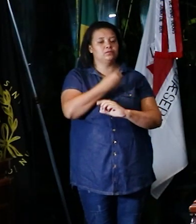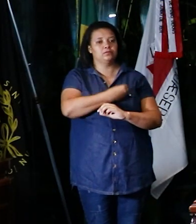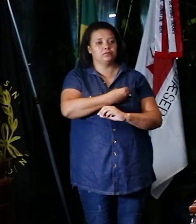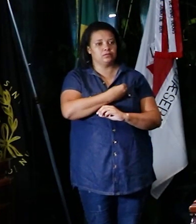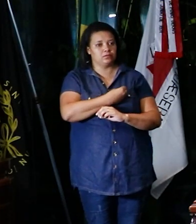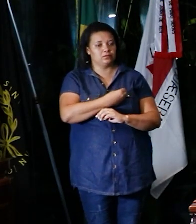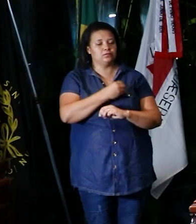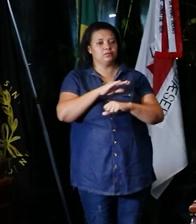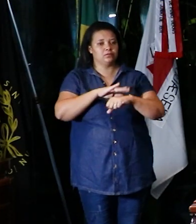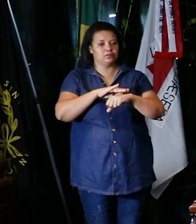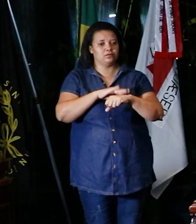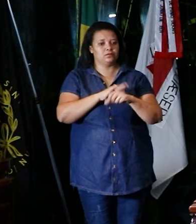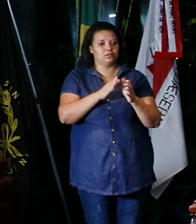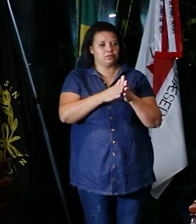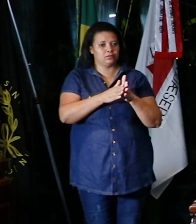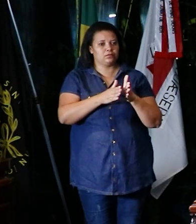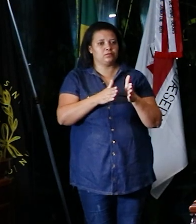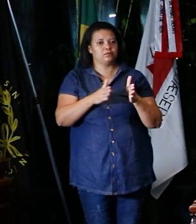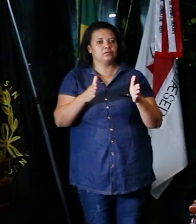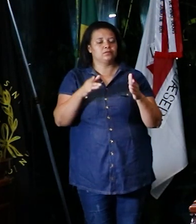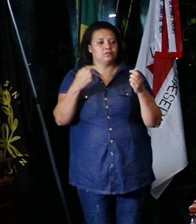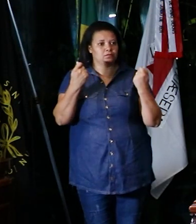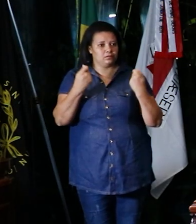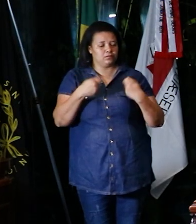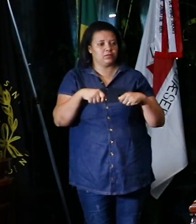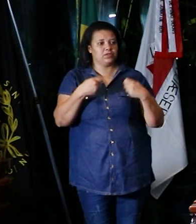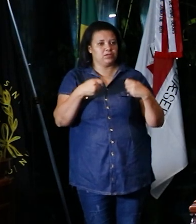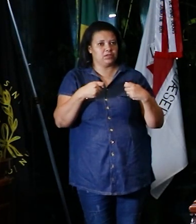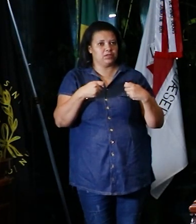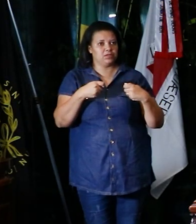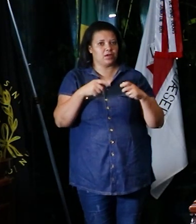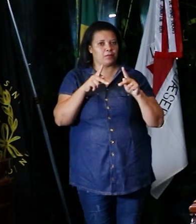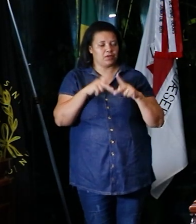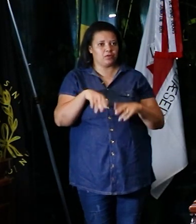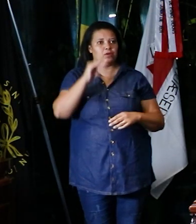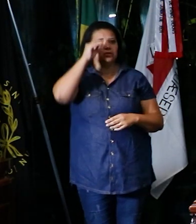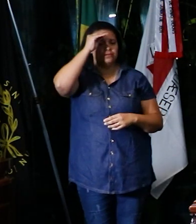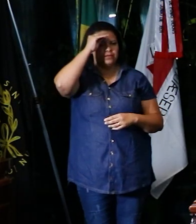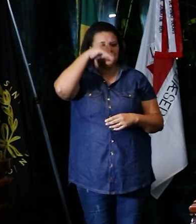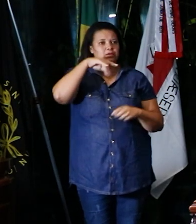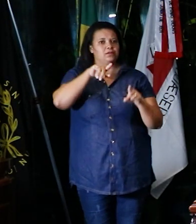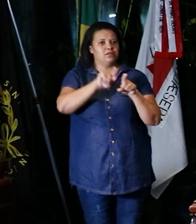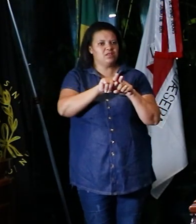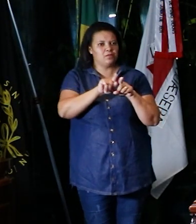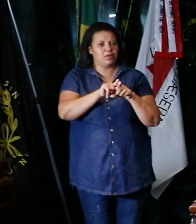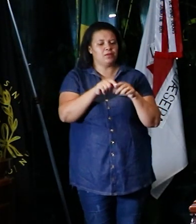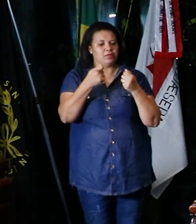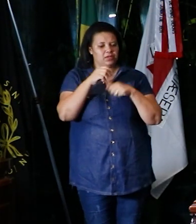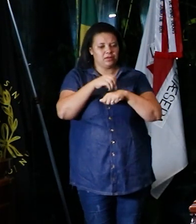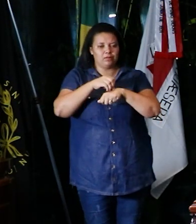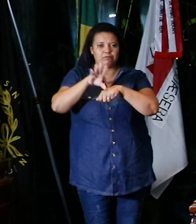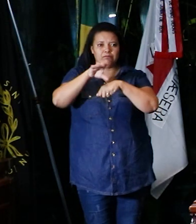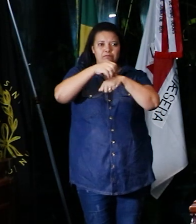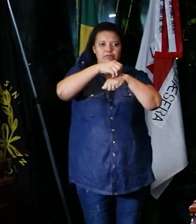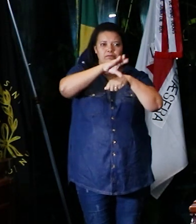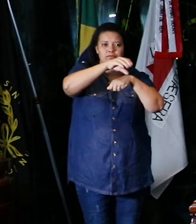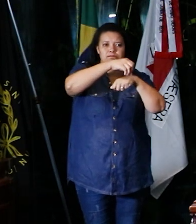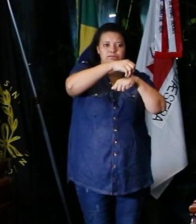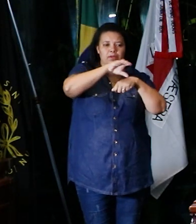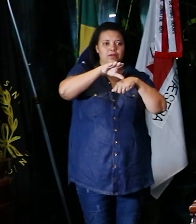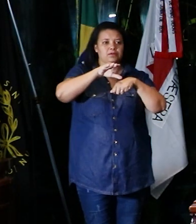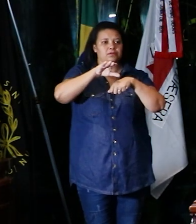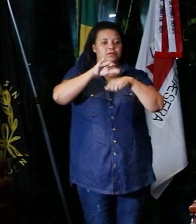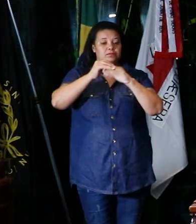época. E é preciso que os medíocres estejam aí disseminando isso.